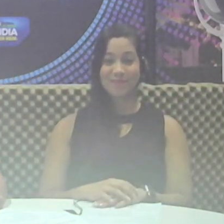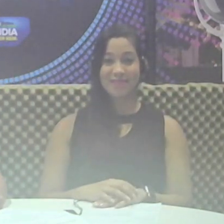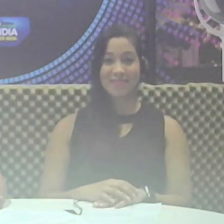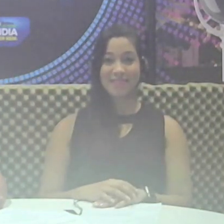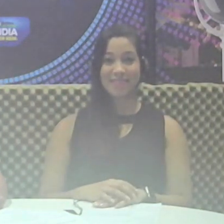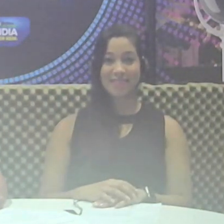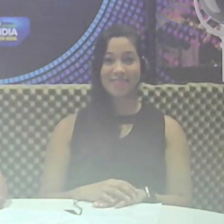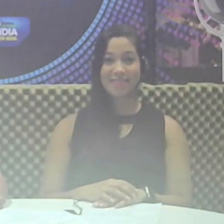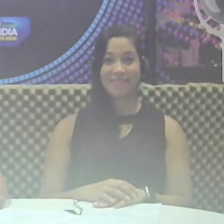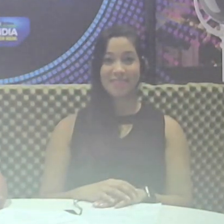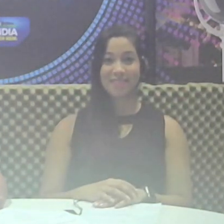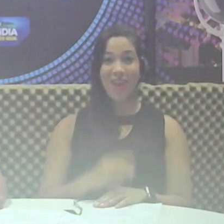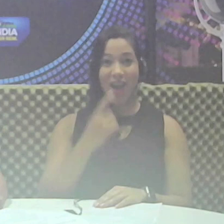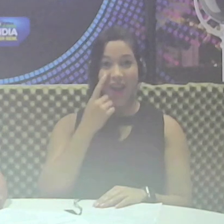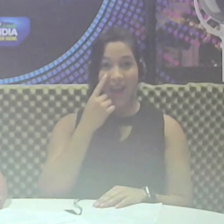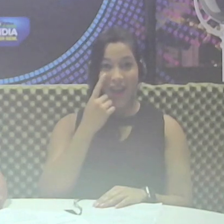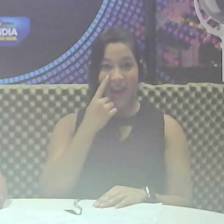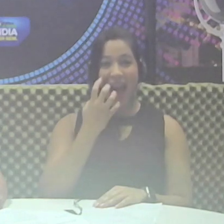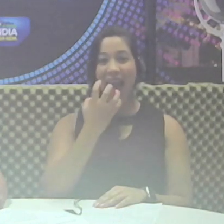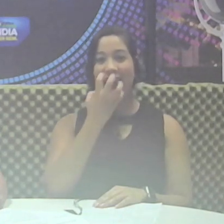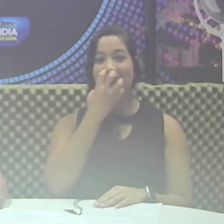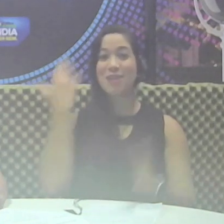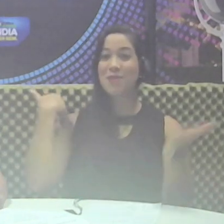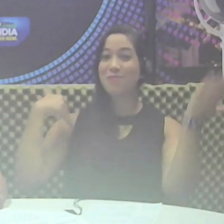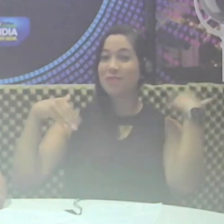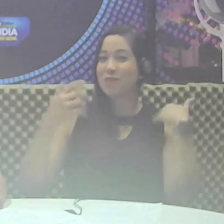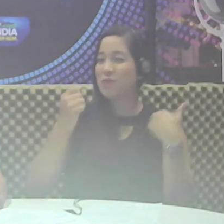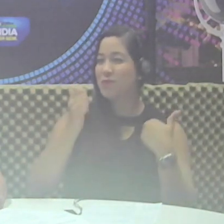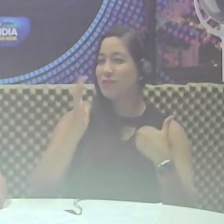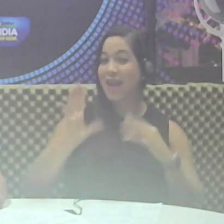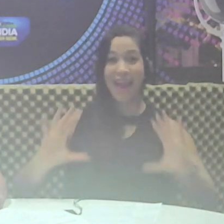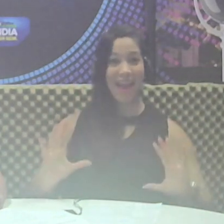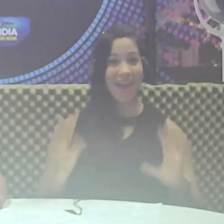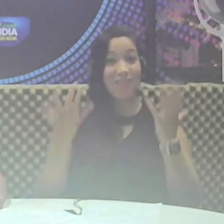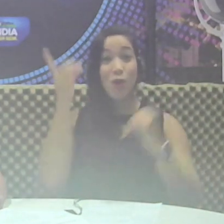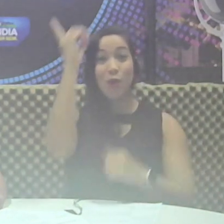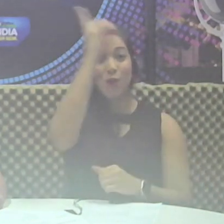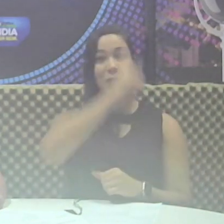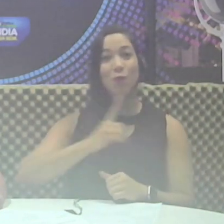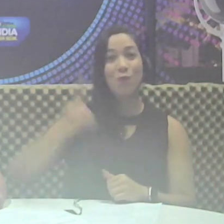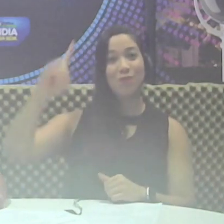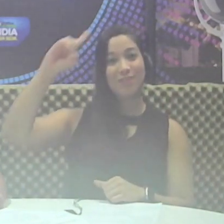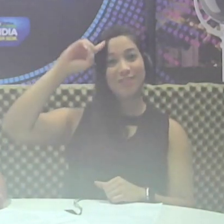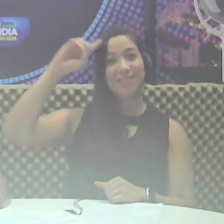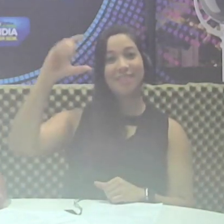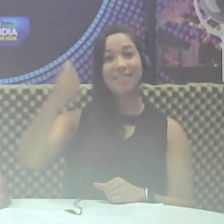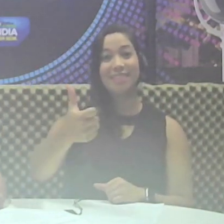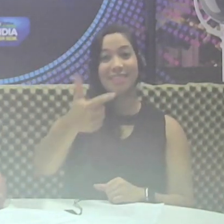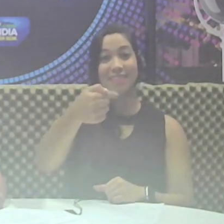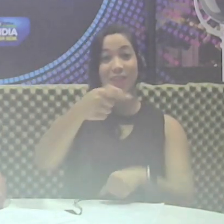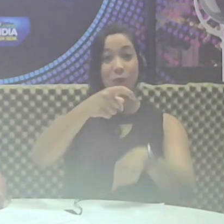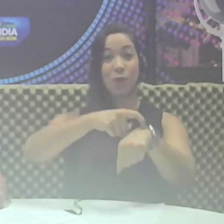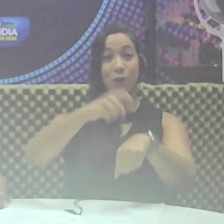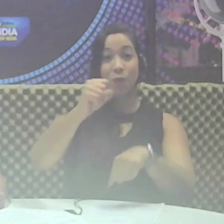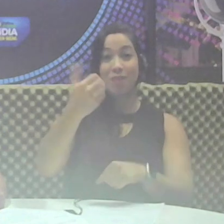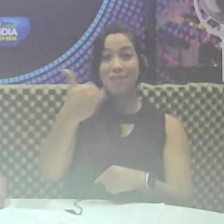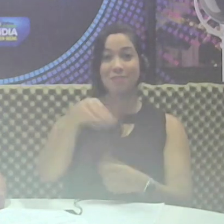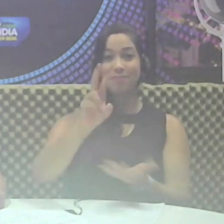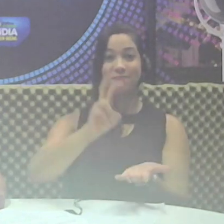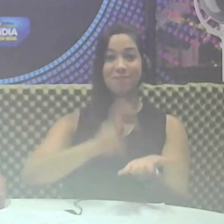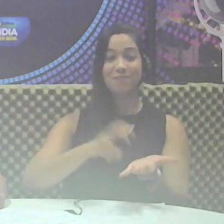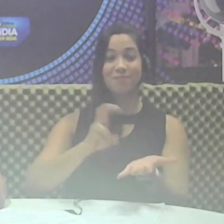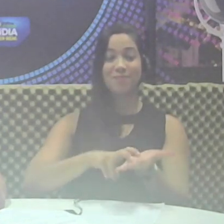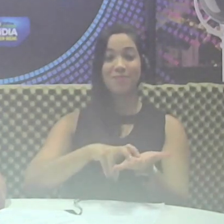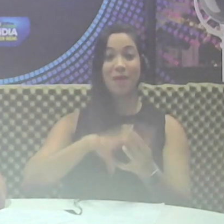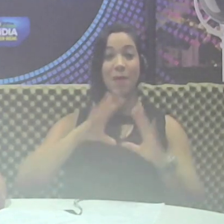Vem aí a Cão Miada. O evento já é neste domingo, dia 17, às 8h30 da manhã, no Parque Gávea. A